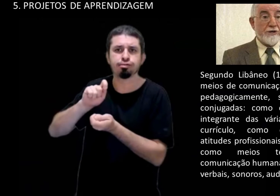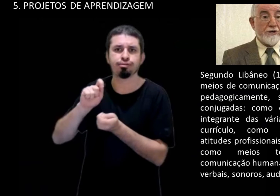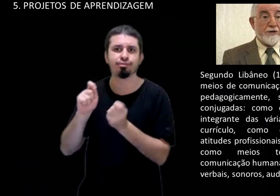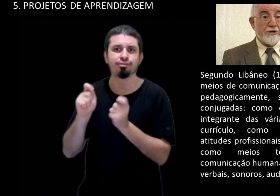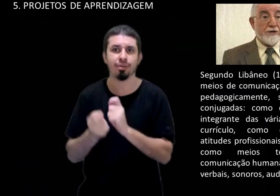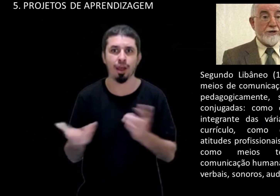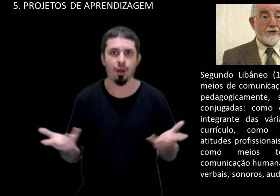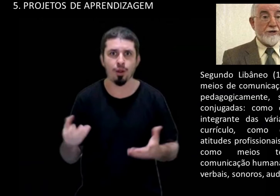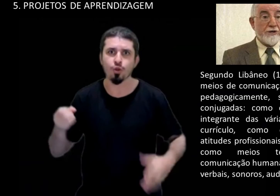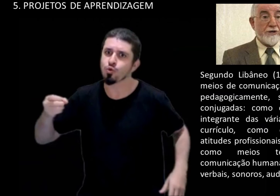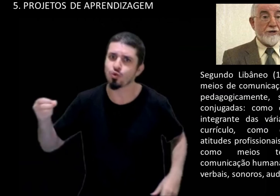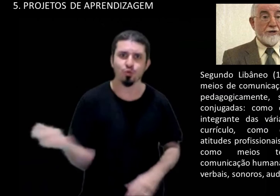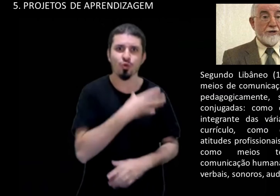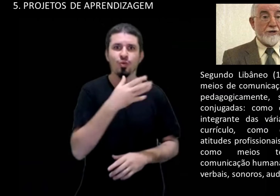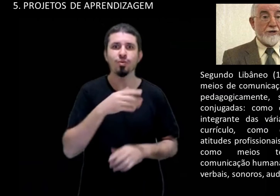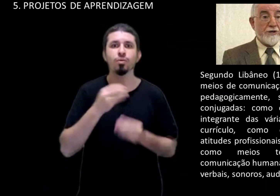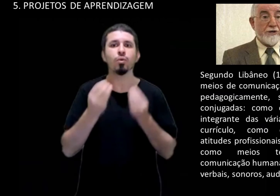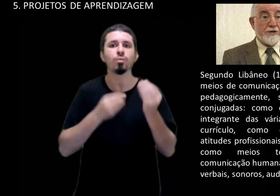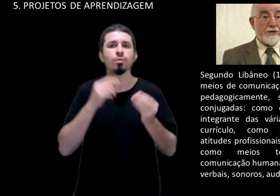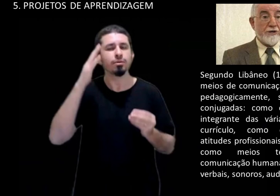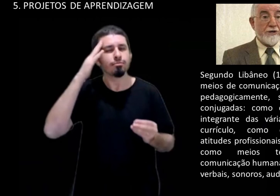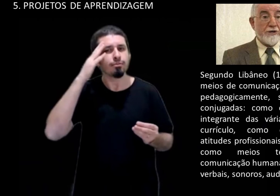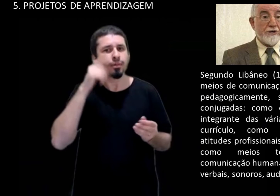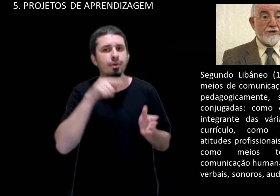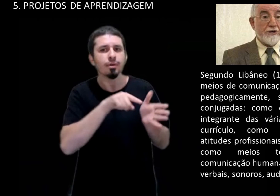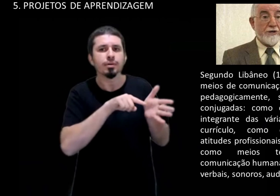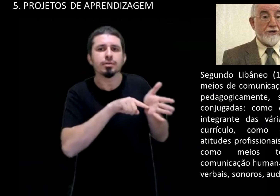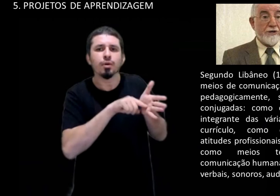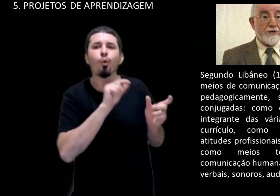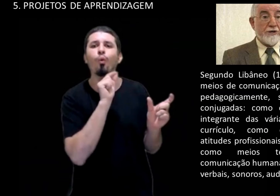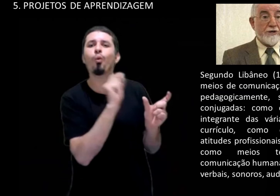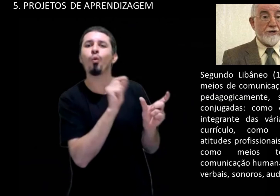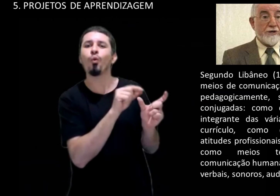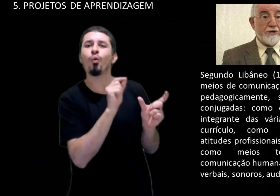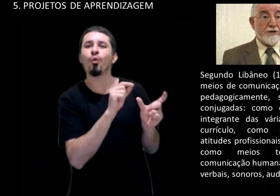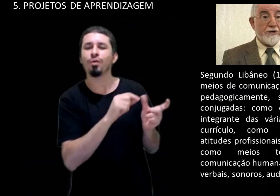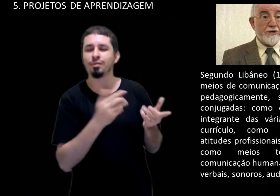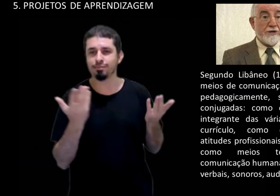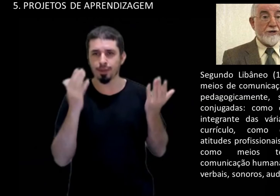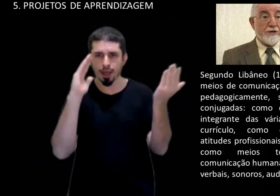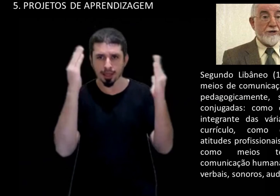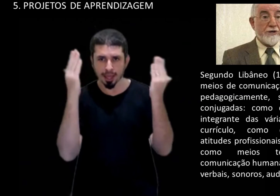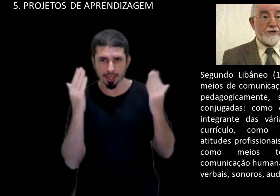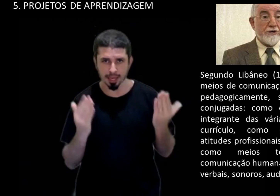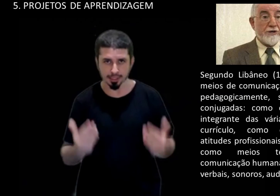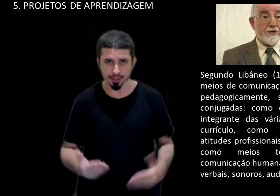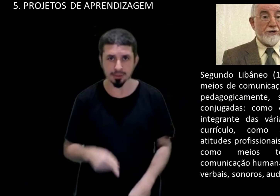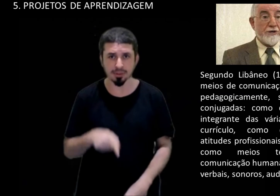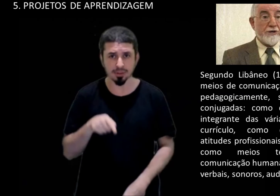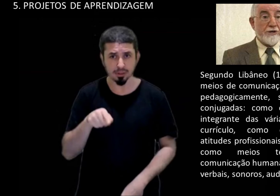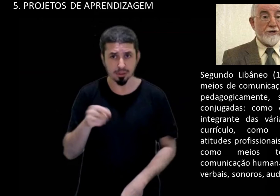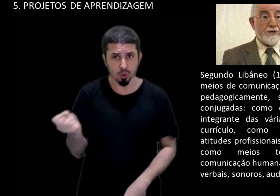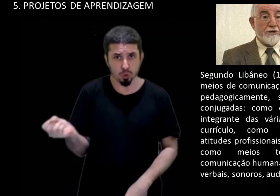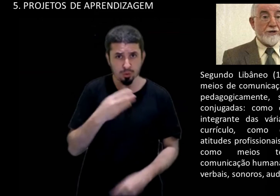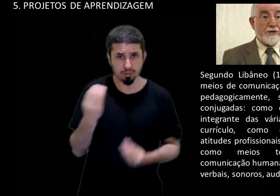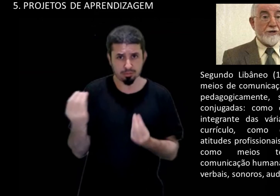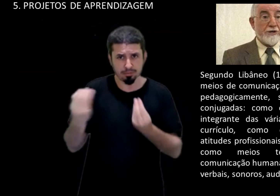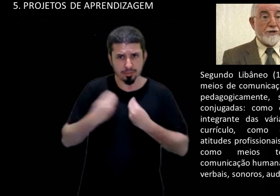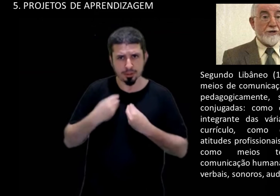nova forma de problematização do conhecimento e dos currículos. Essa concepção de educação promove cada vez